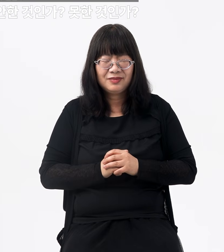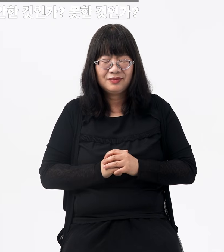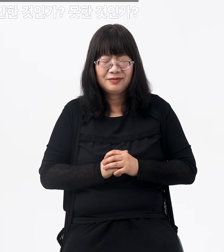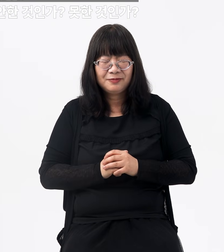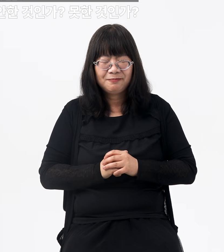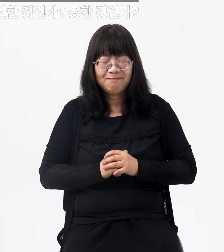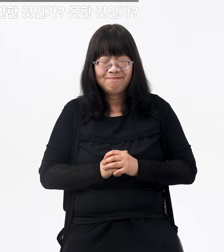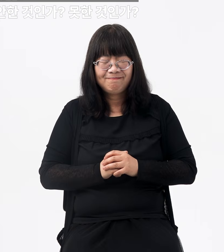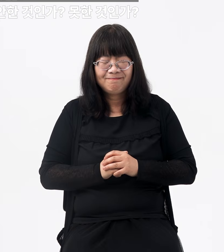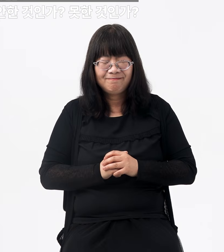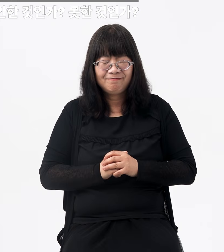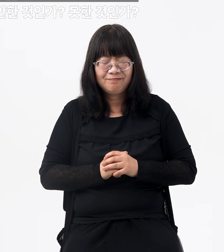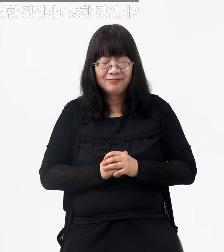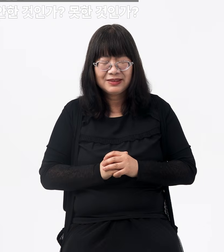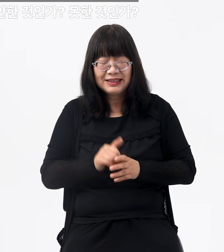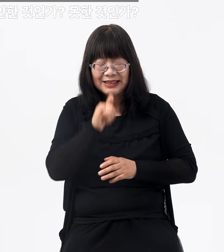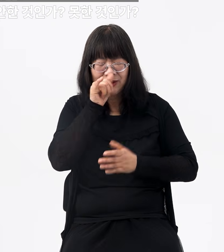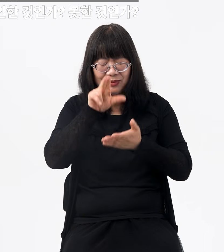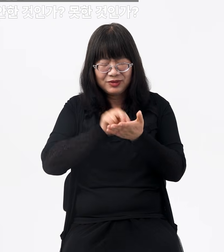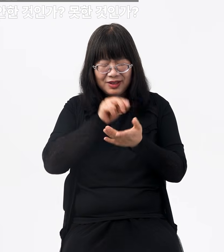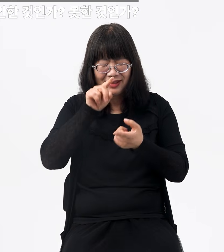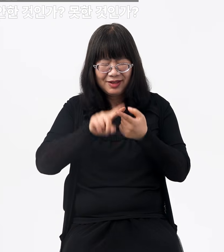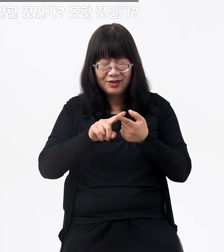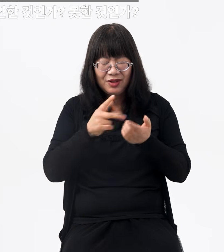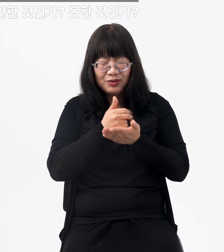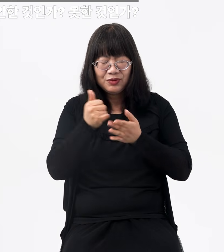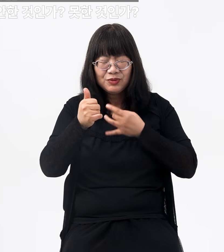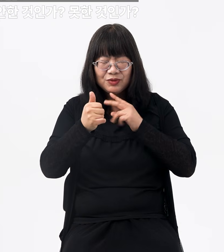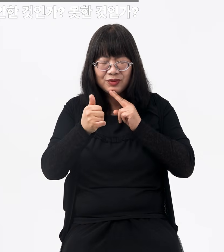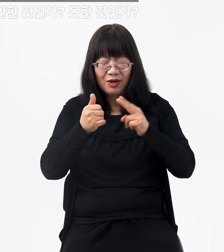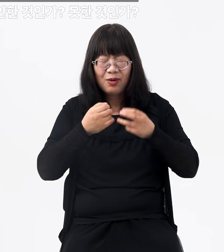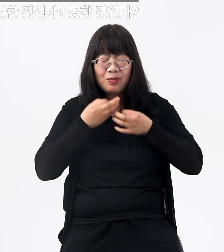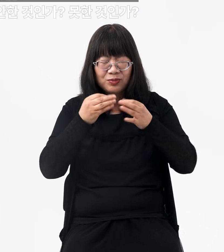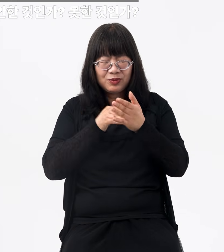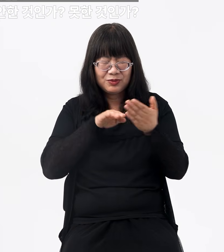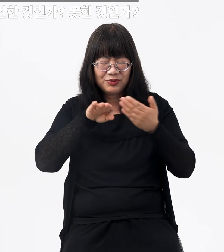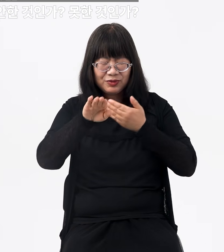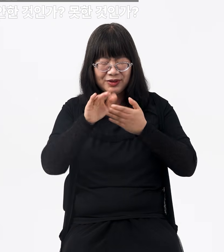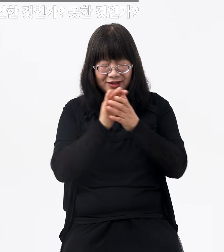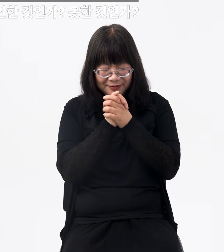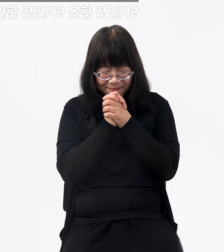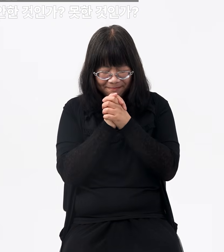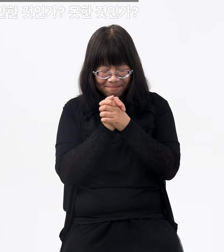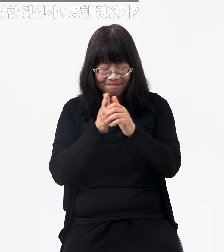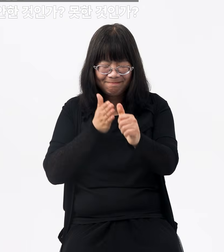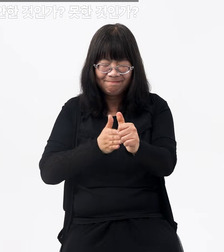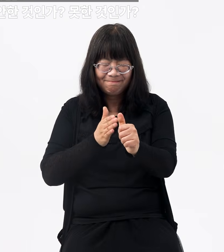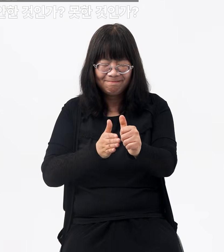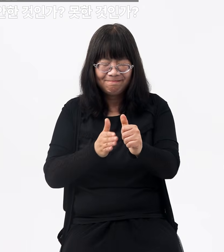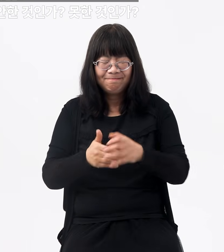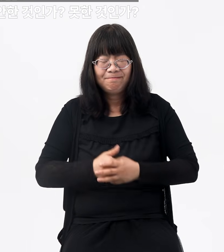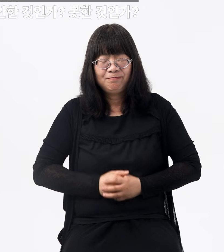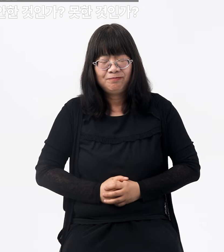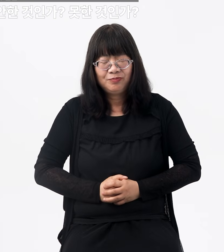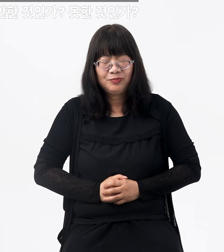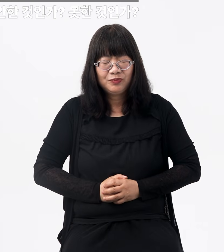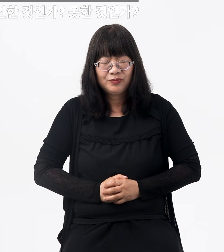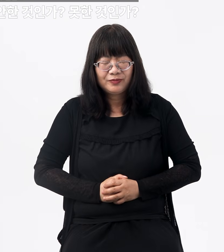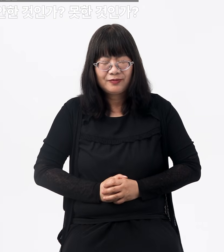영역에 걸려있는 문제들을 놓고 주여 한번 부른 다음에 기도합니다. 주여.